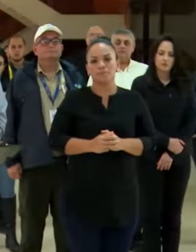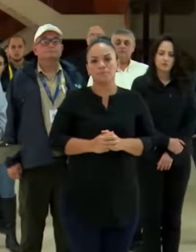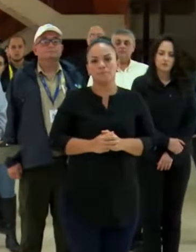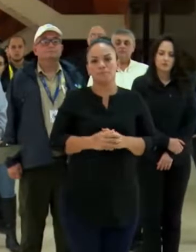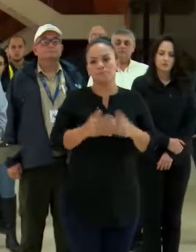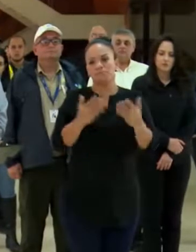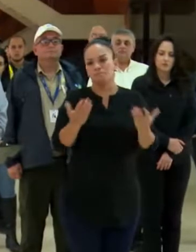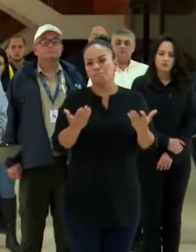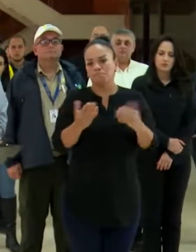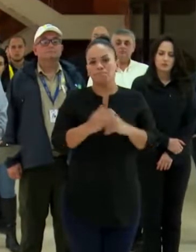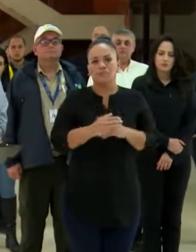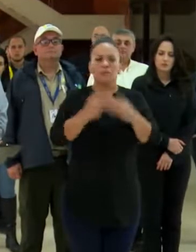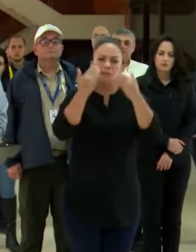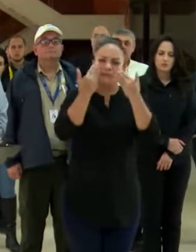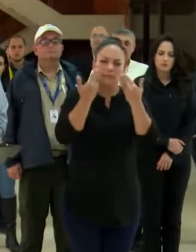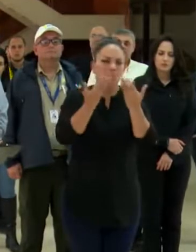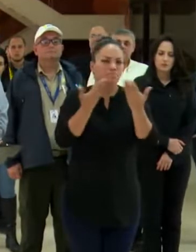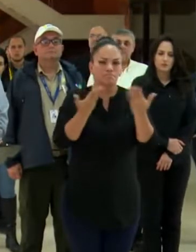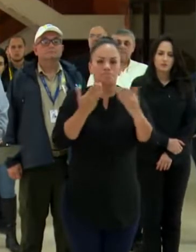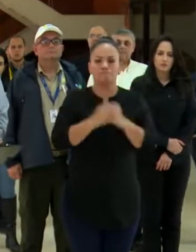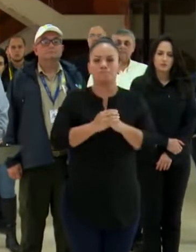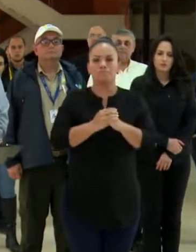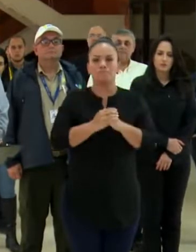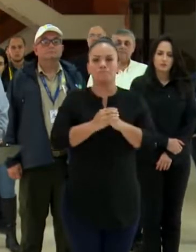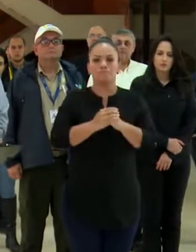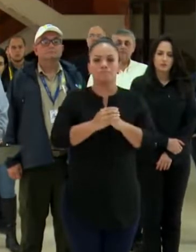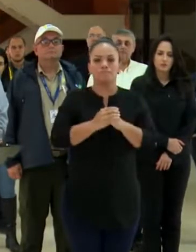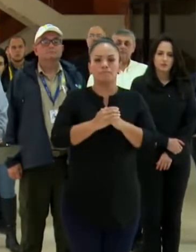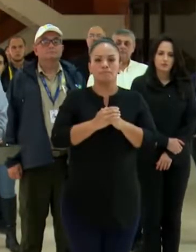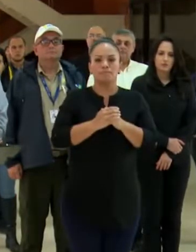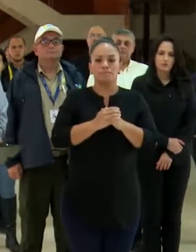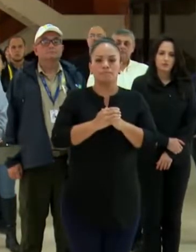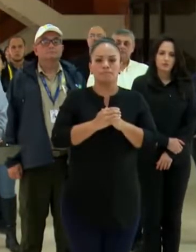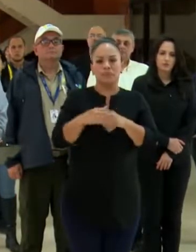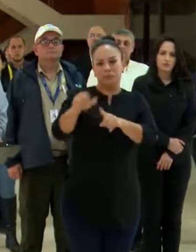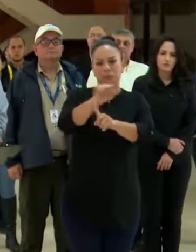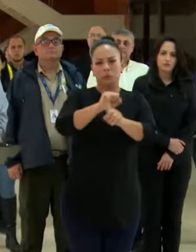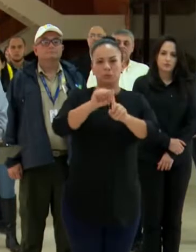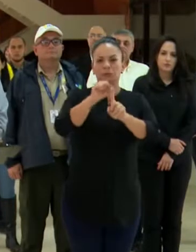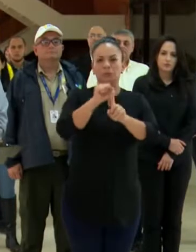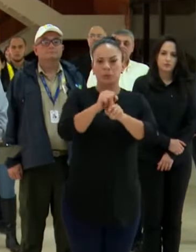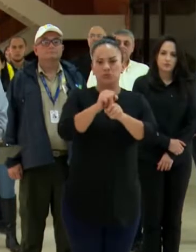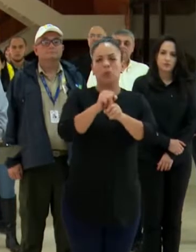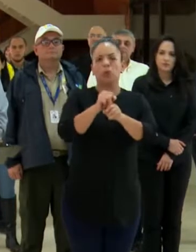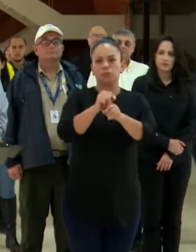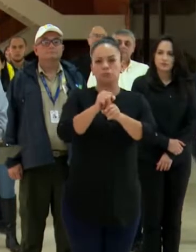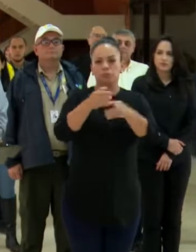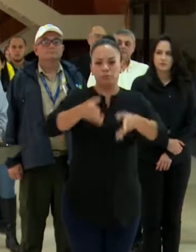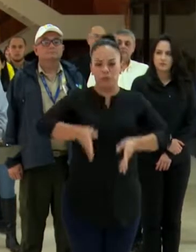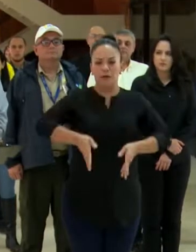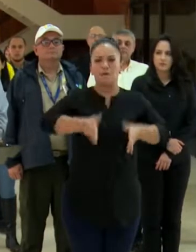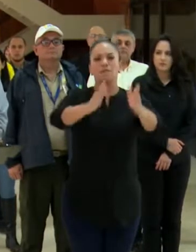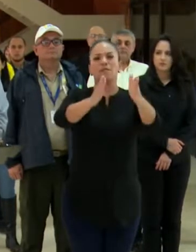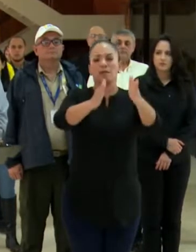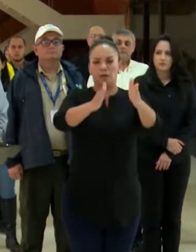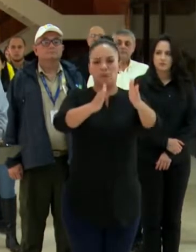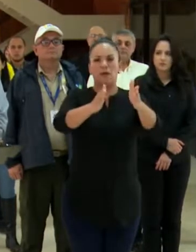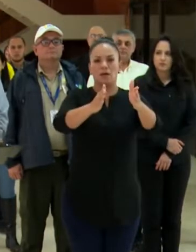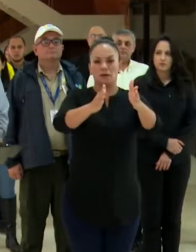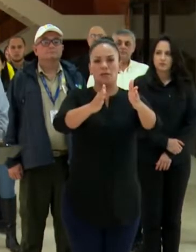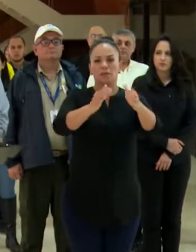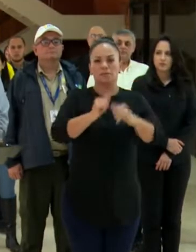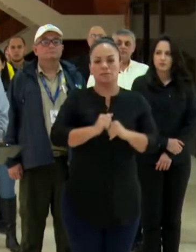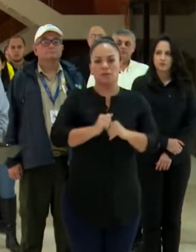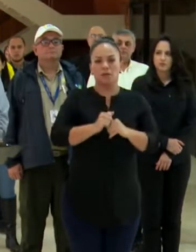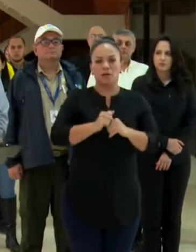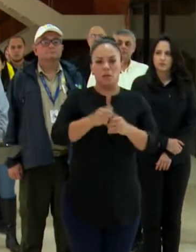producto más bien del accidente en la carretera que causó hasta